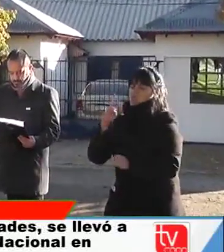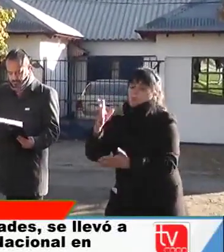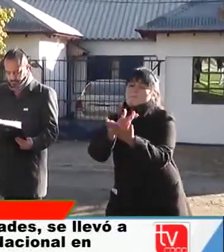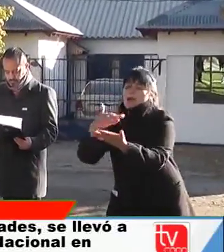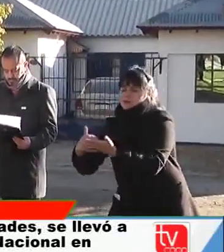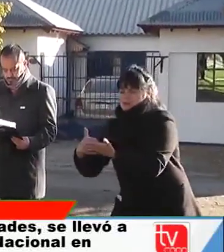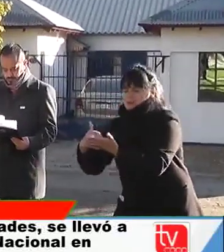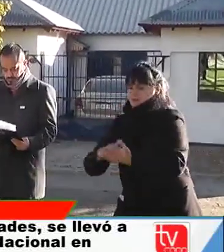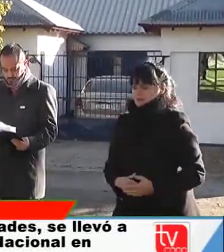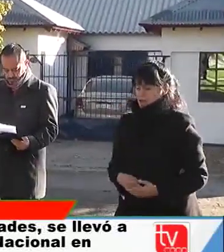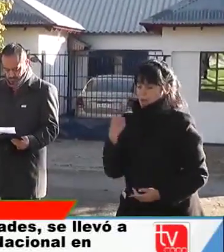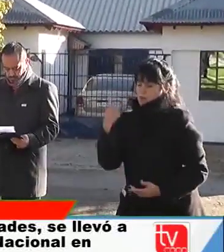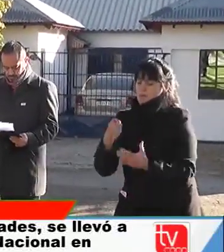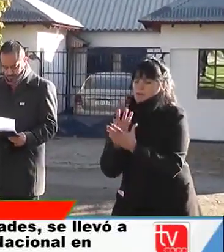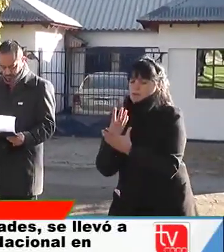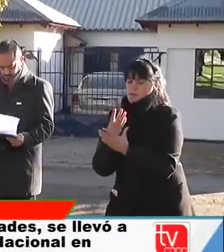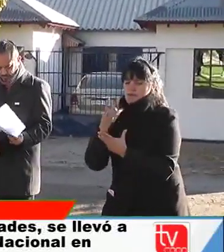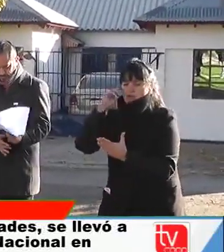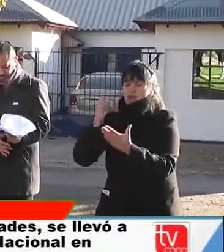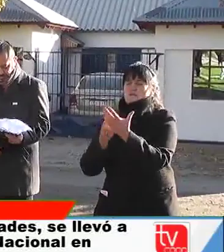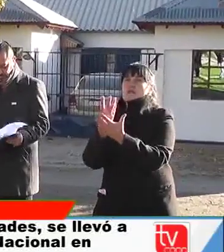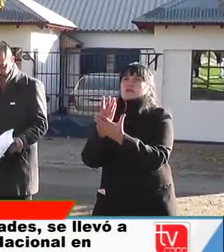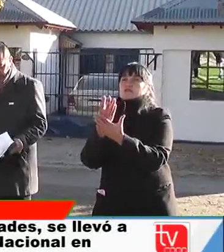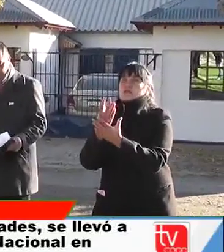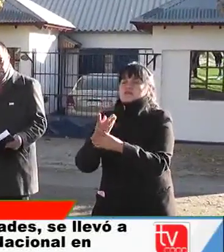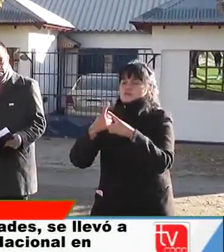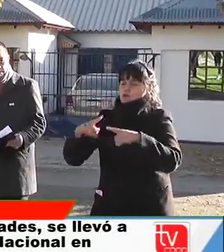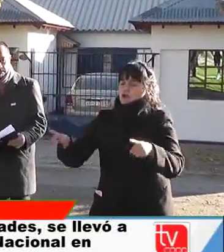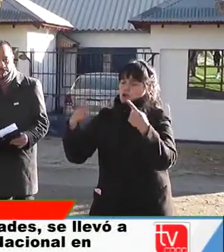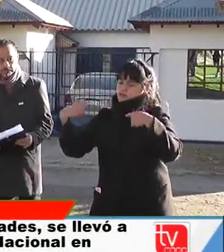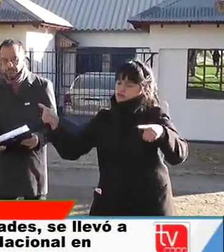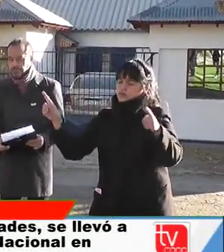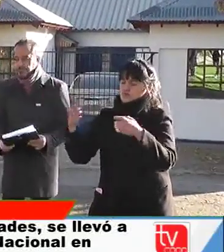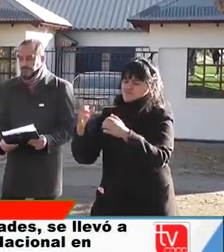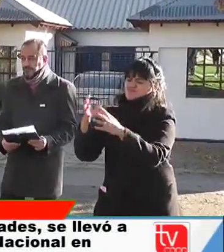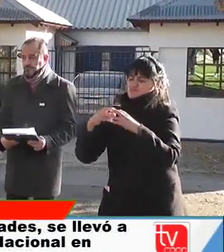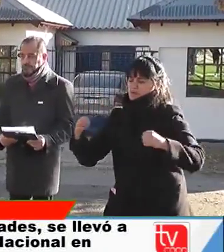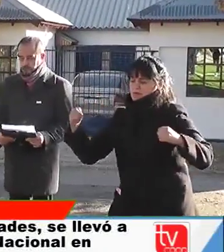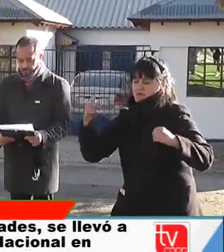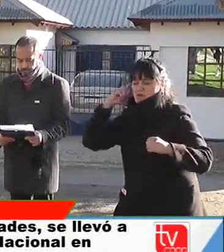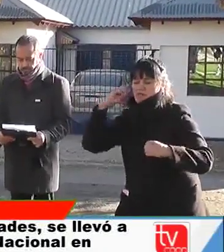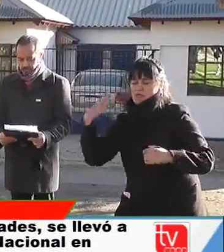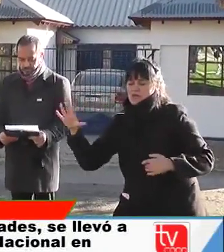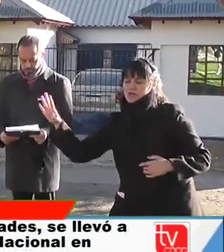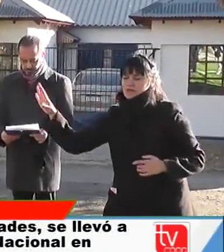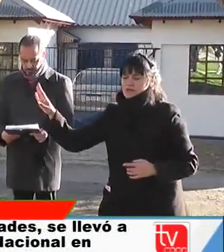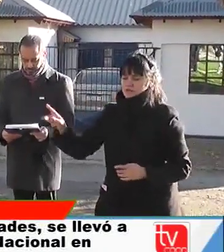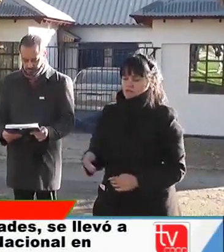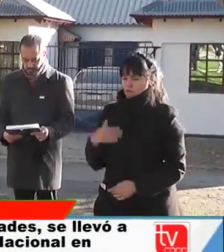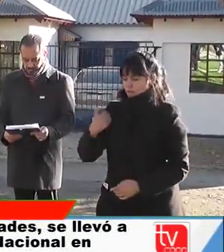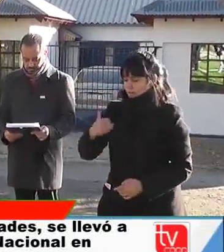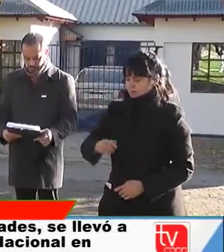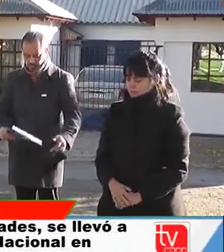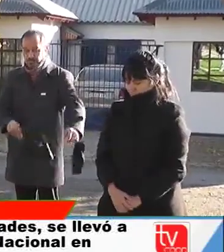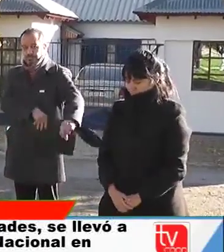partes. La primera refleja la música eclesiástica, reforzando así una idea mística en los asuntos de la